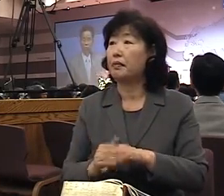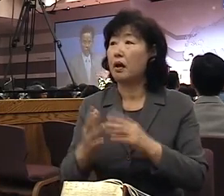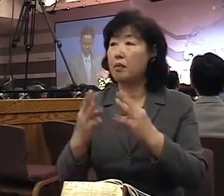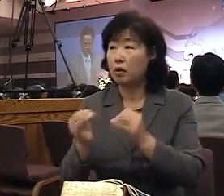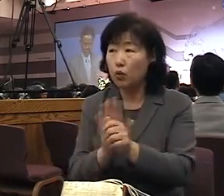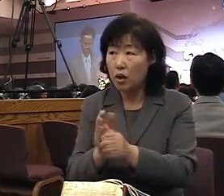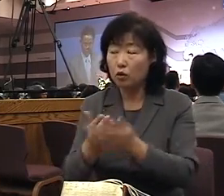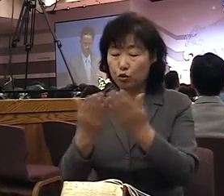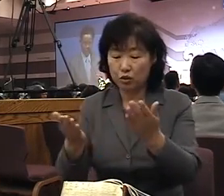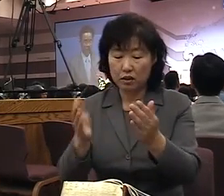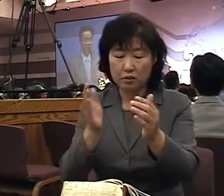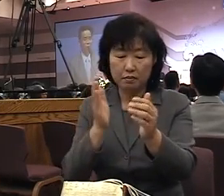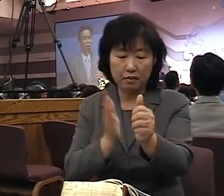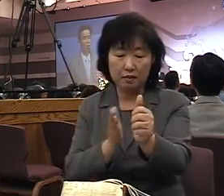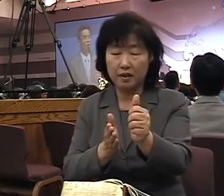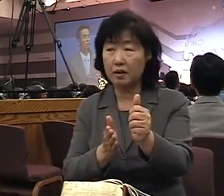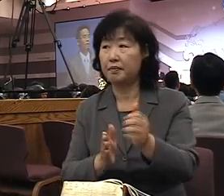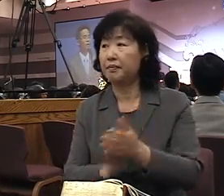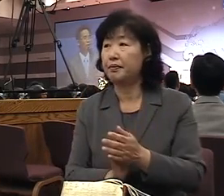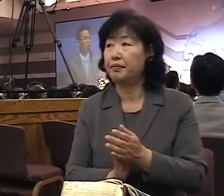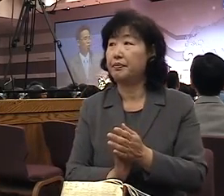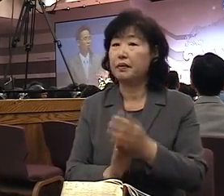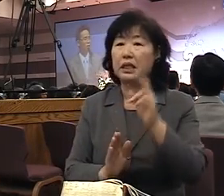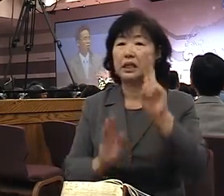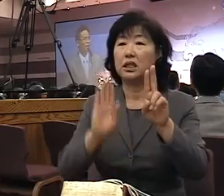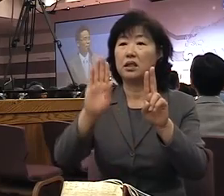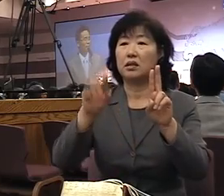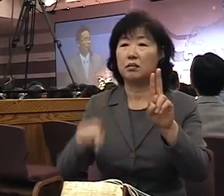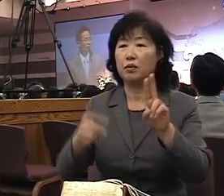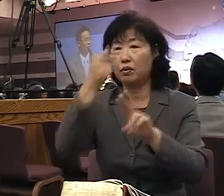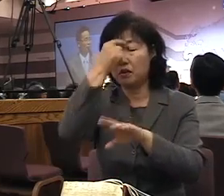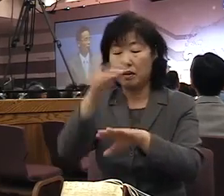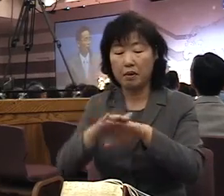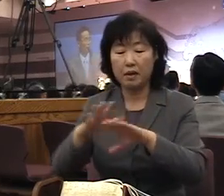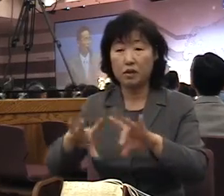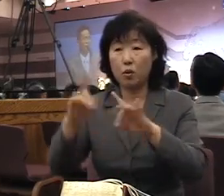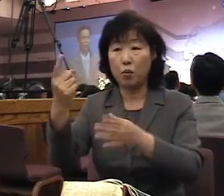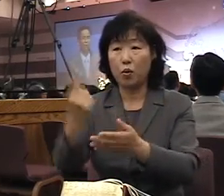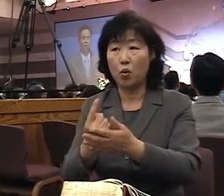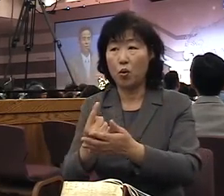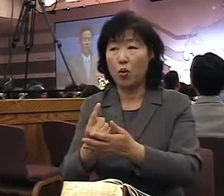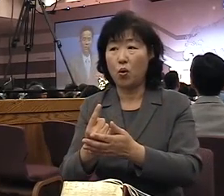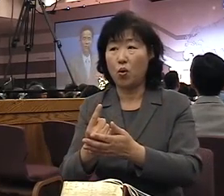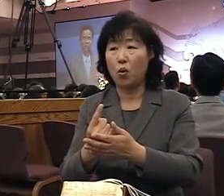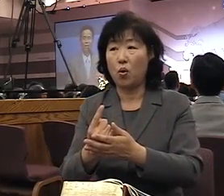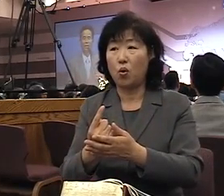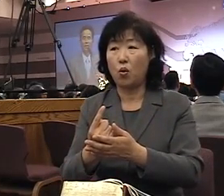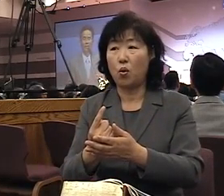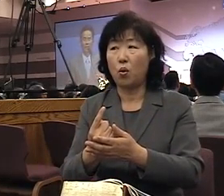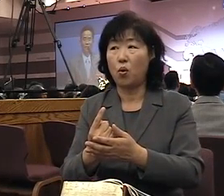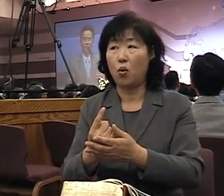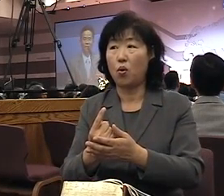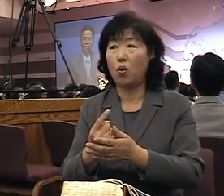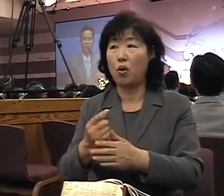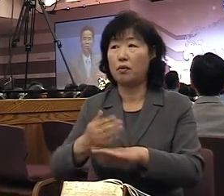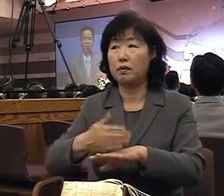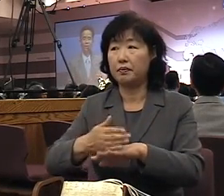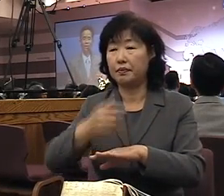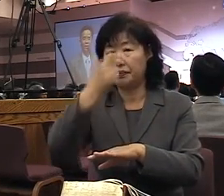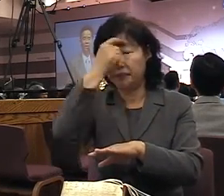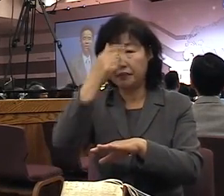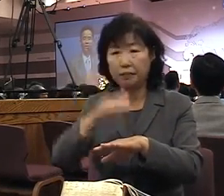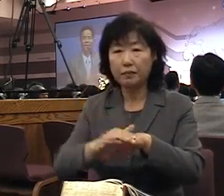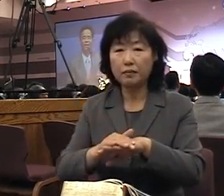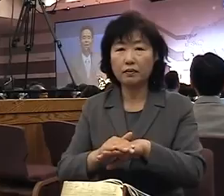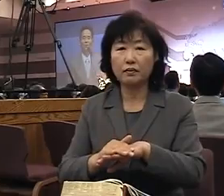많이 또 위로해 주시기를 바랍니다. 오늘 2부 예배에 처음 참석하신 또 방문하신 교우들 계시면 감사합니다. 예배